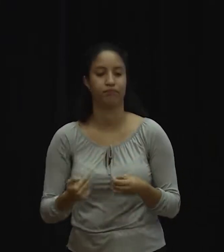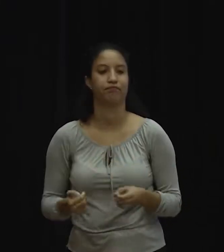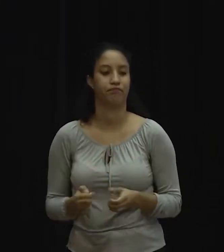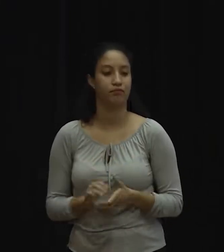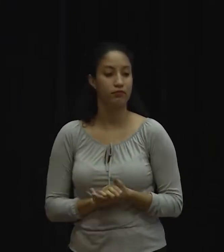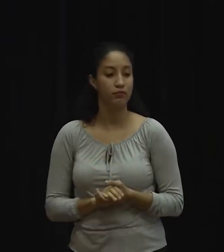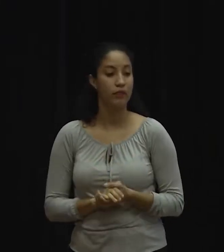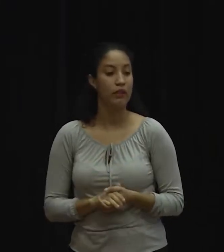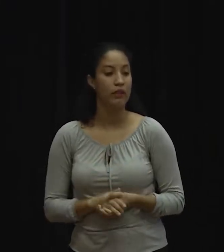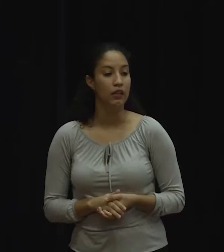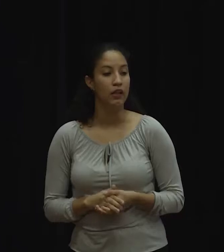Unicamp.